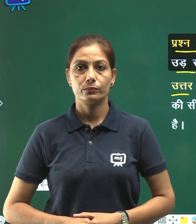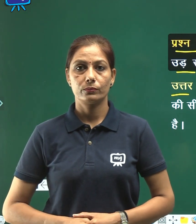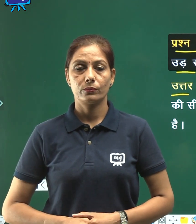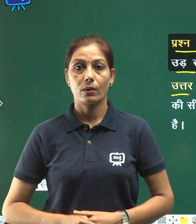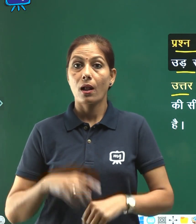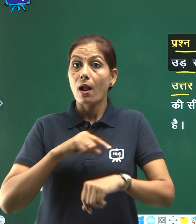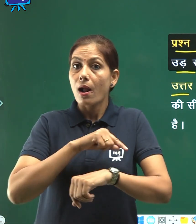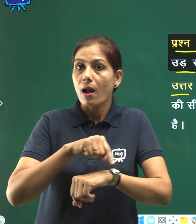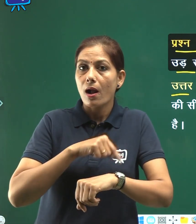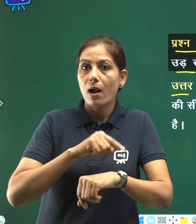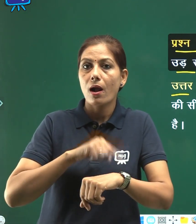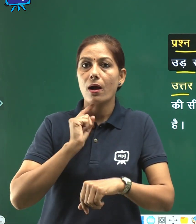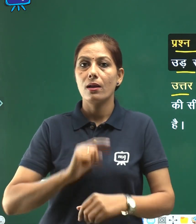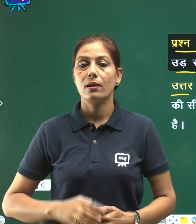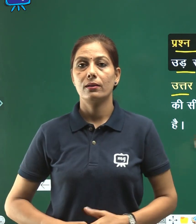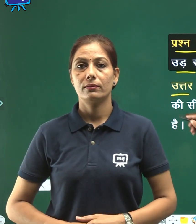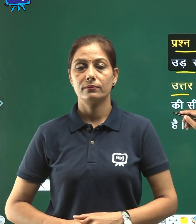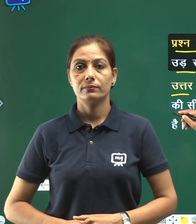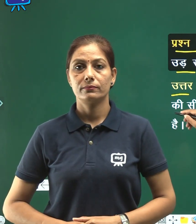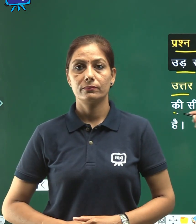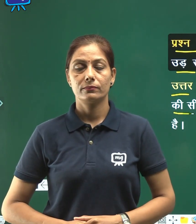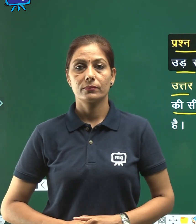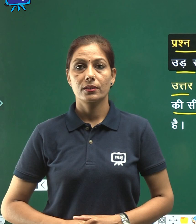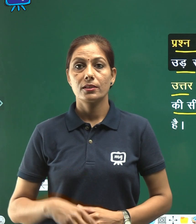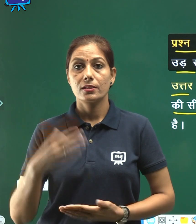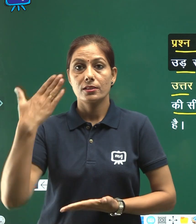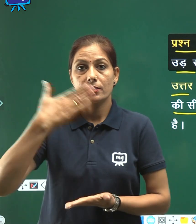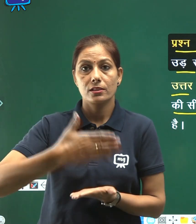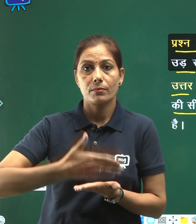काल अर्थात समय की सीमाओं से